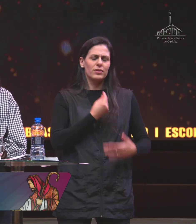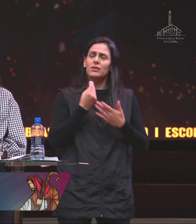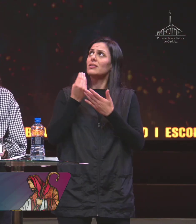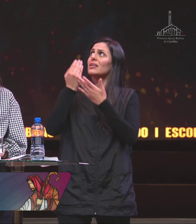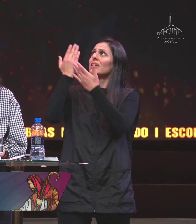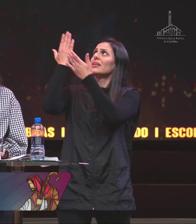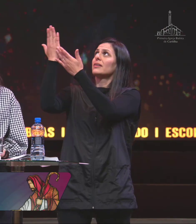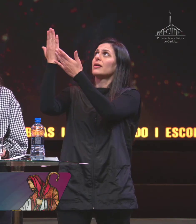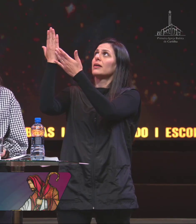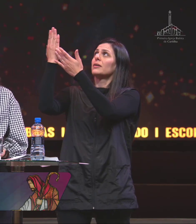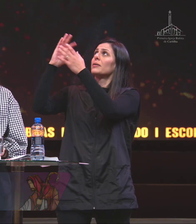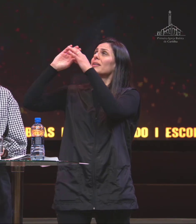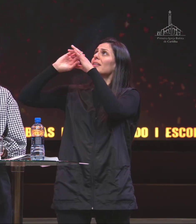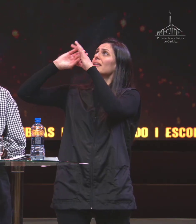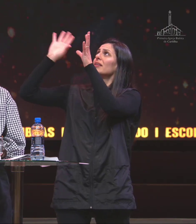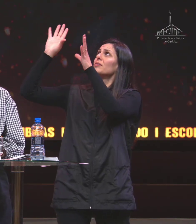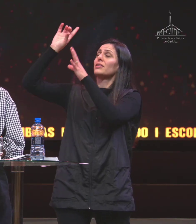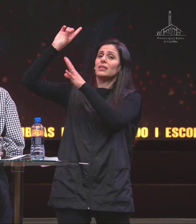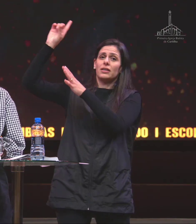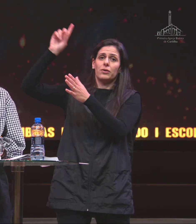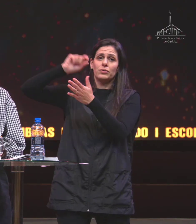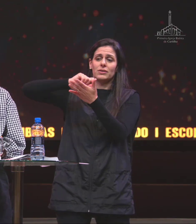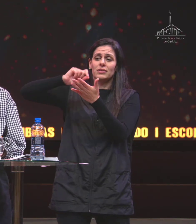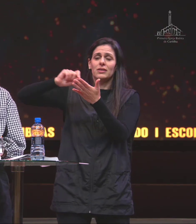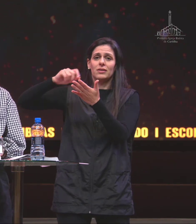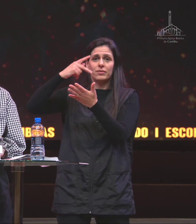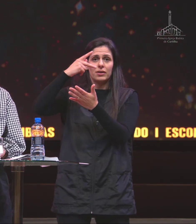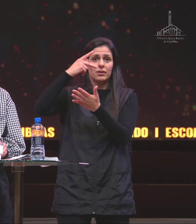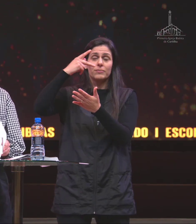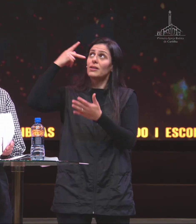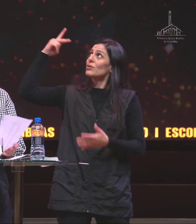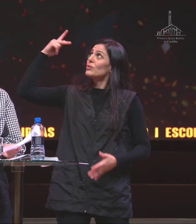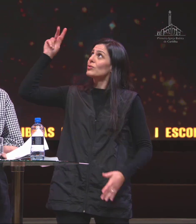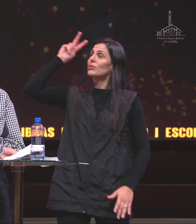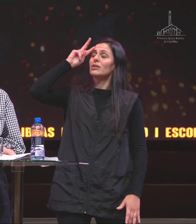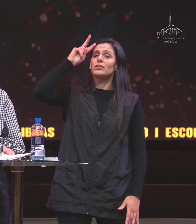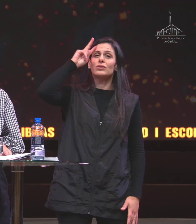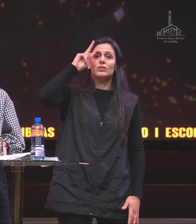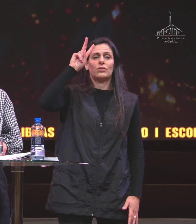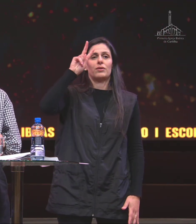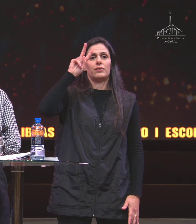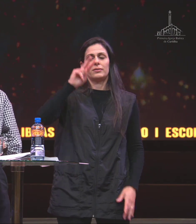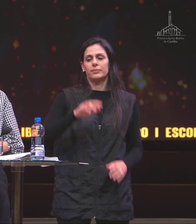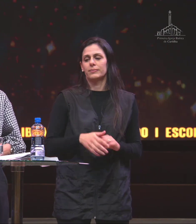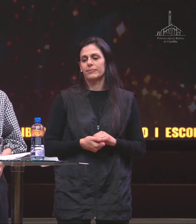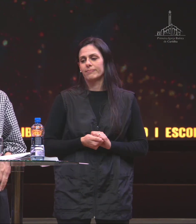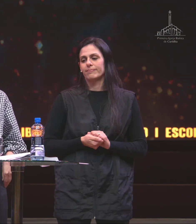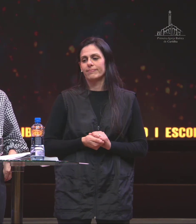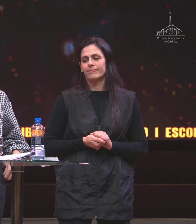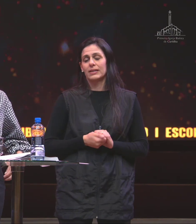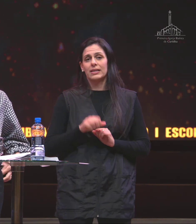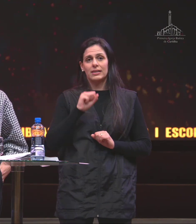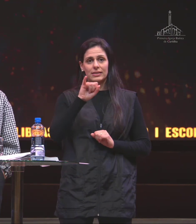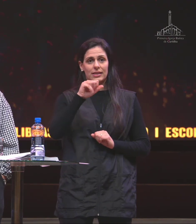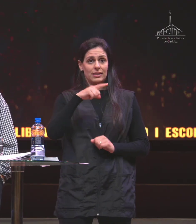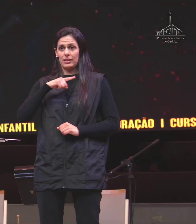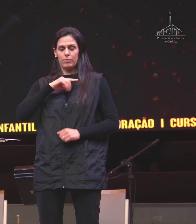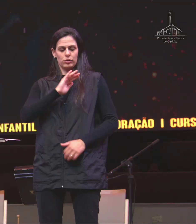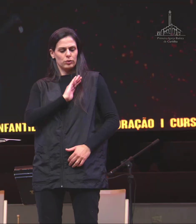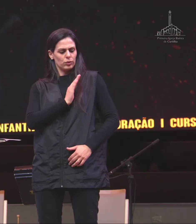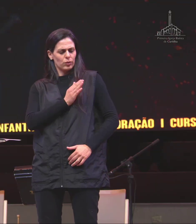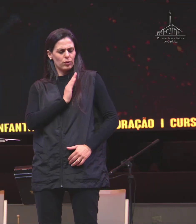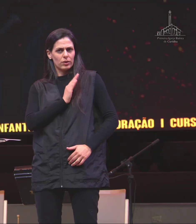liam Shakespeare, os clássicos da literatura, umas coisas, né, Madame Bovary, aquelas coisas chiques, eu lia